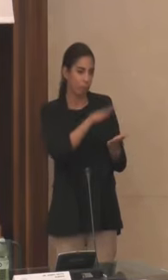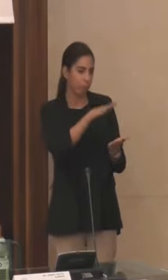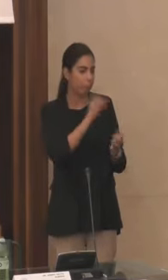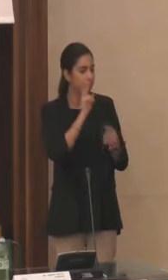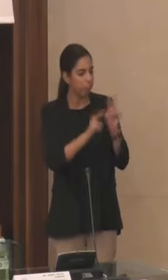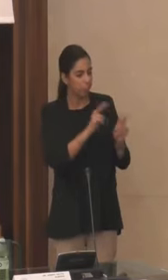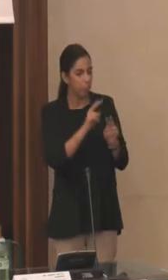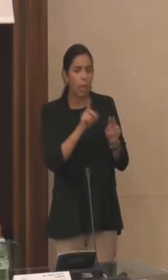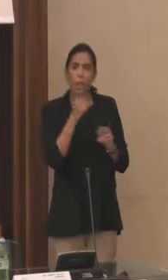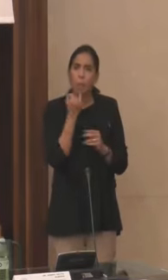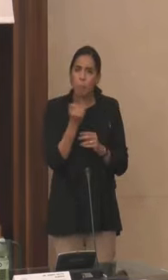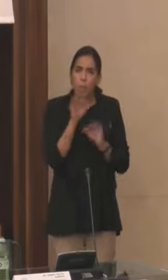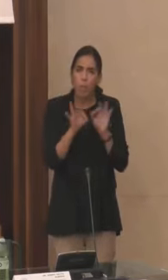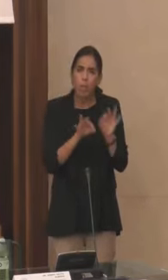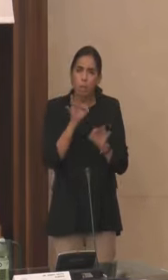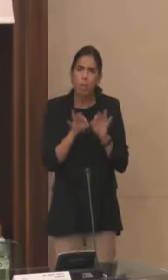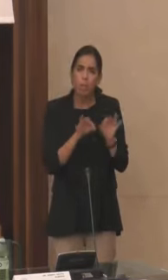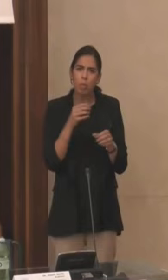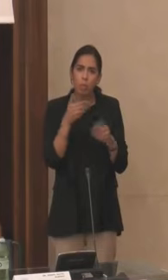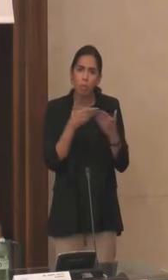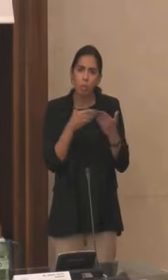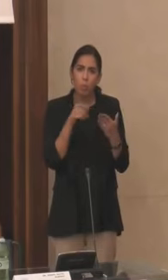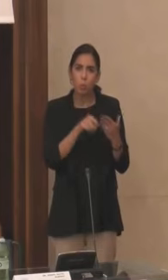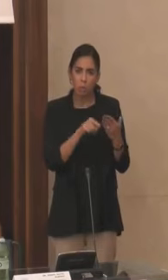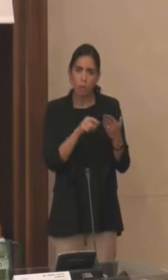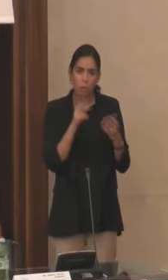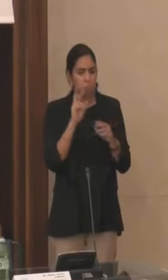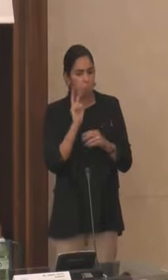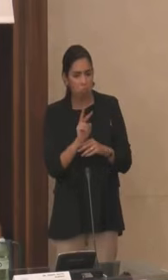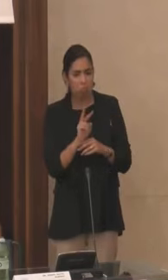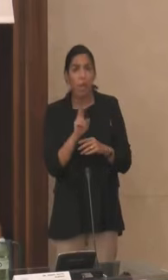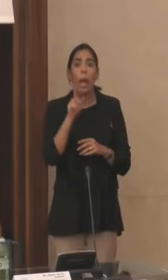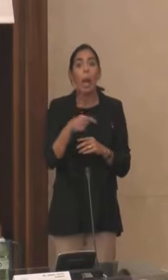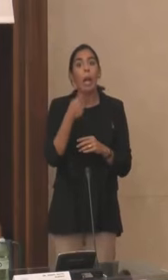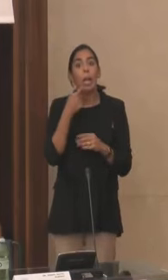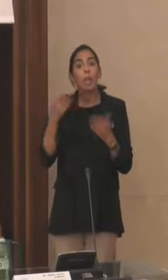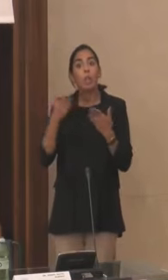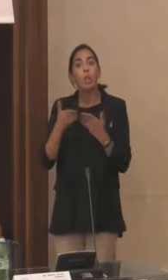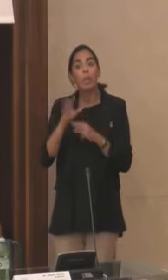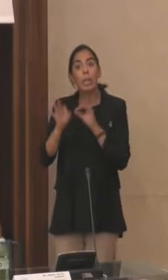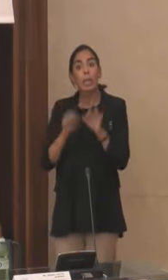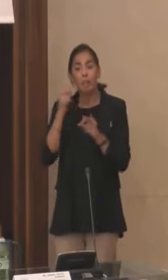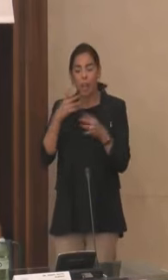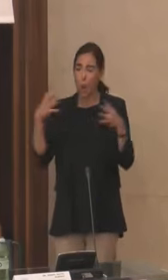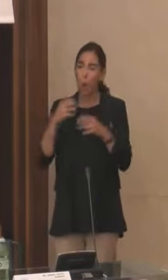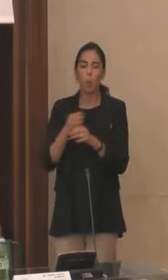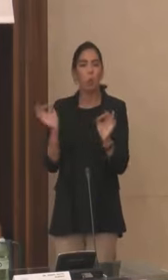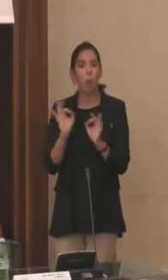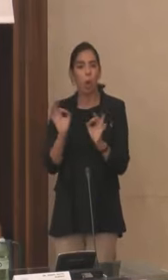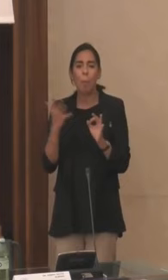clinici, valutiamo anche studi clinici che presentano una tendenza interessante, anche se non sono conclusivi. Ma cosa